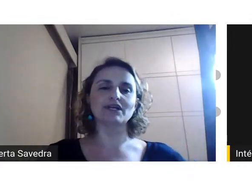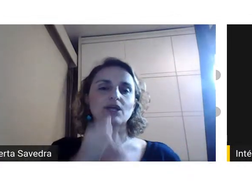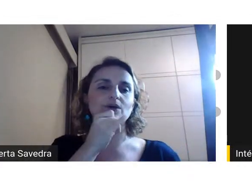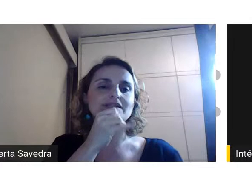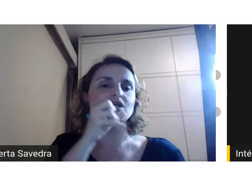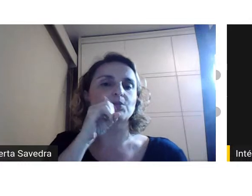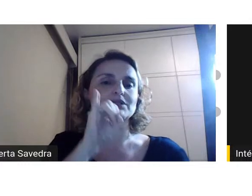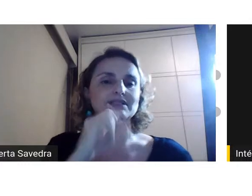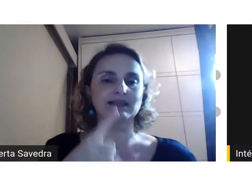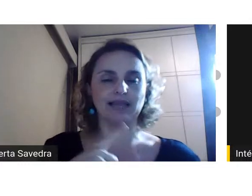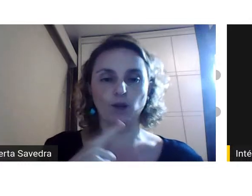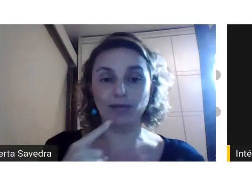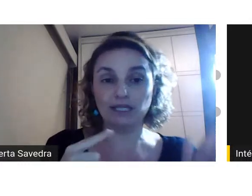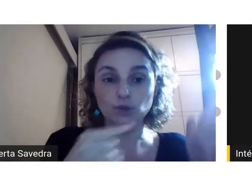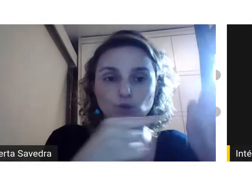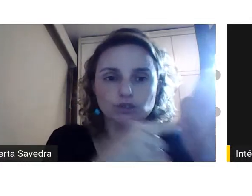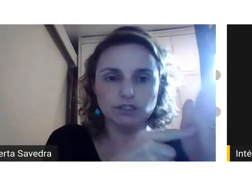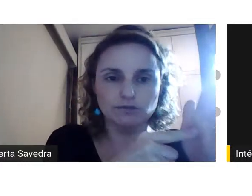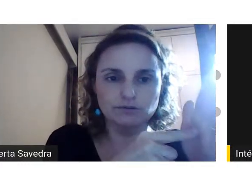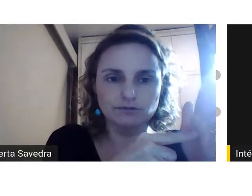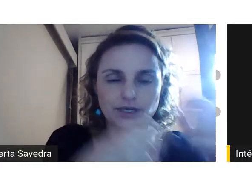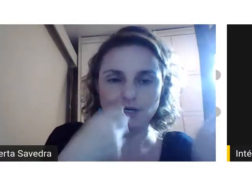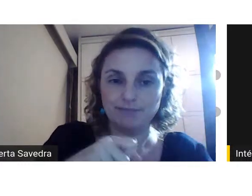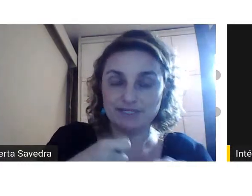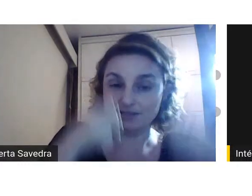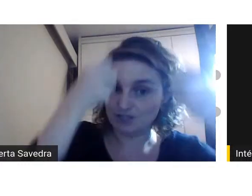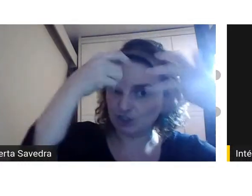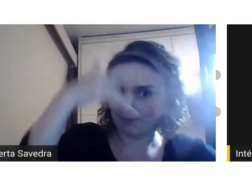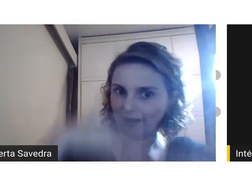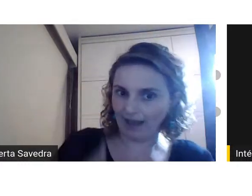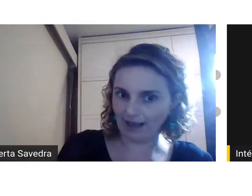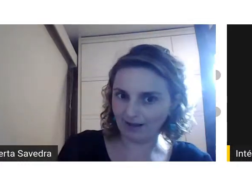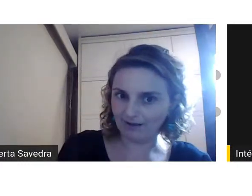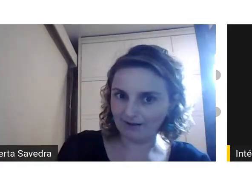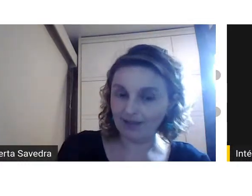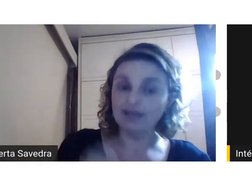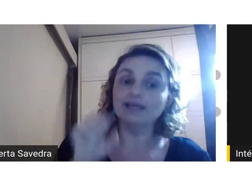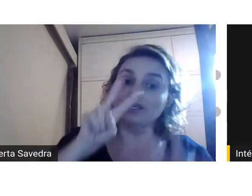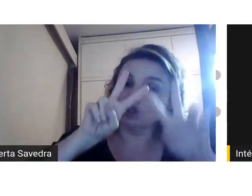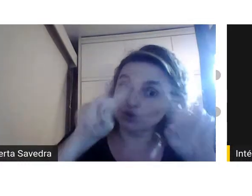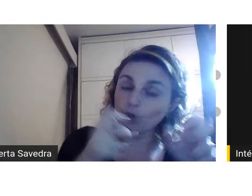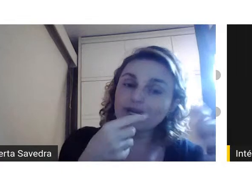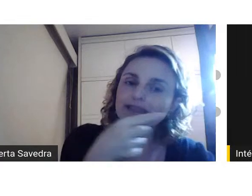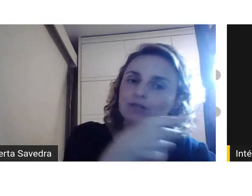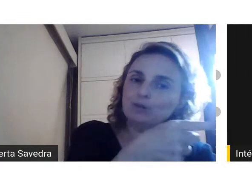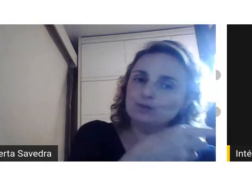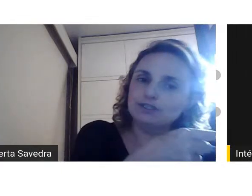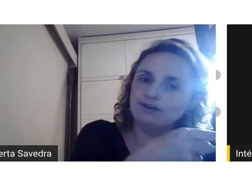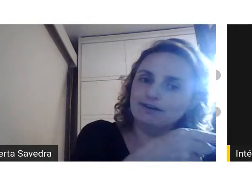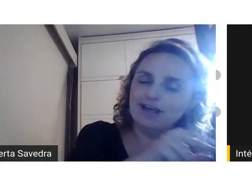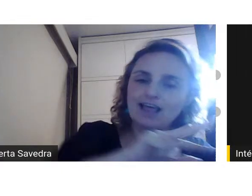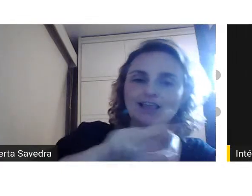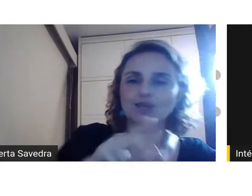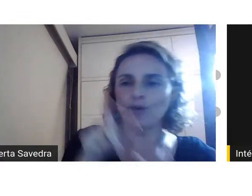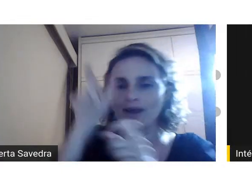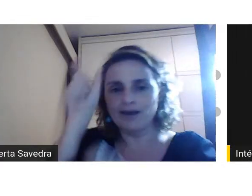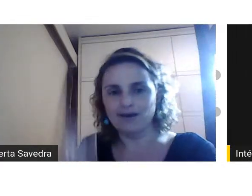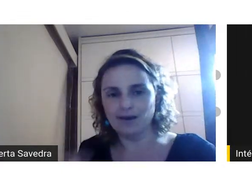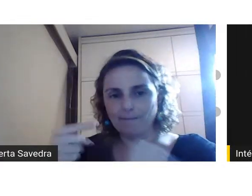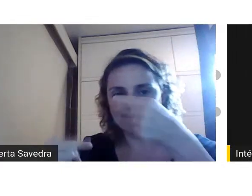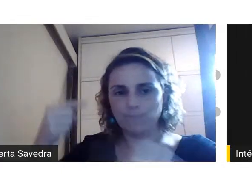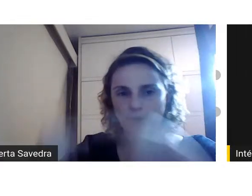de repente suar de uma alguma forma mal para outro né Nós precisamos ser mento